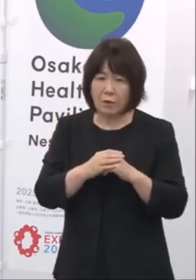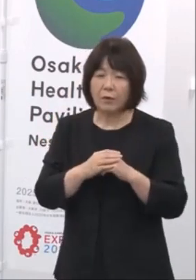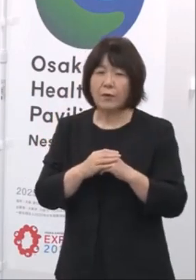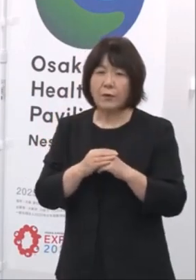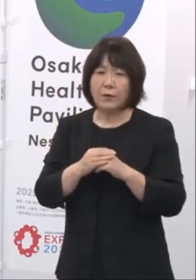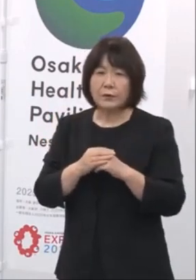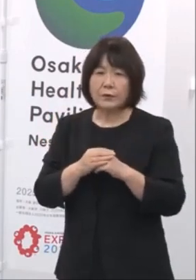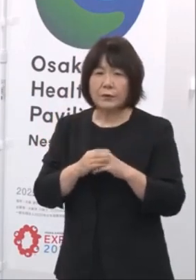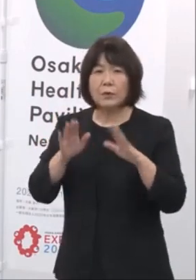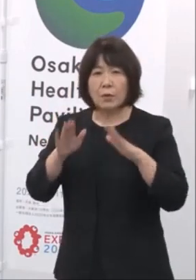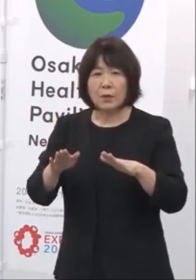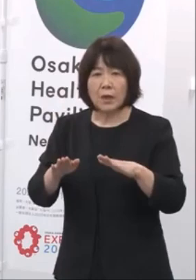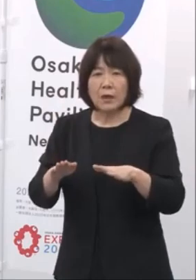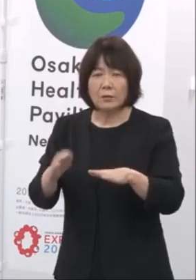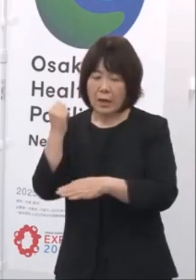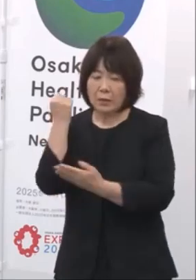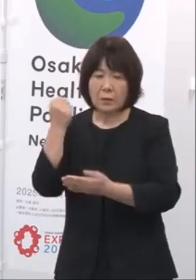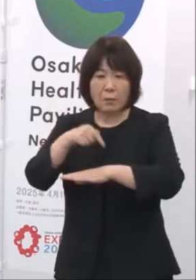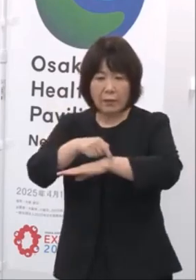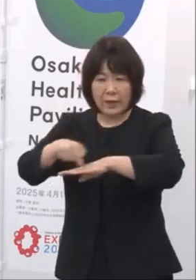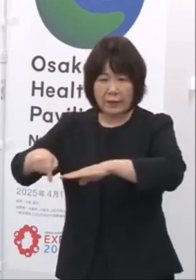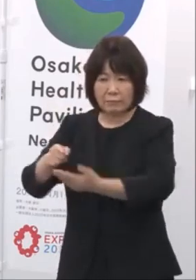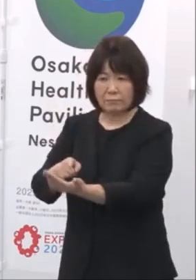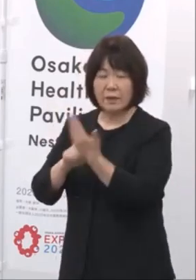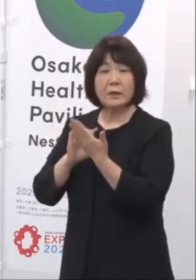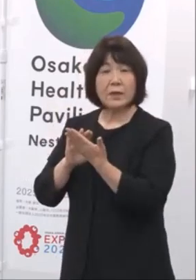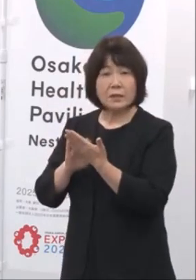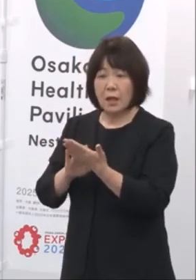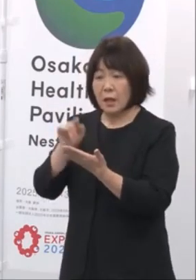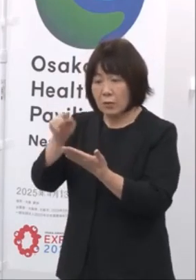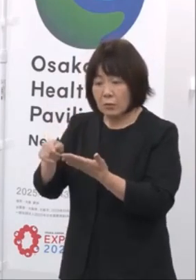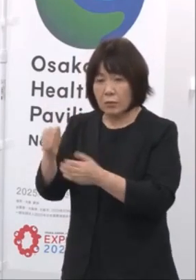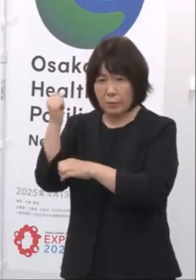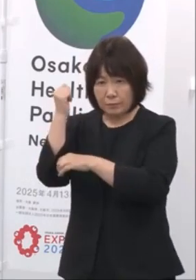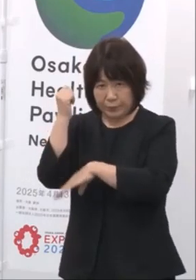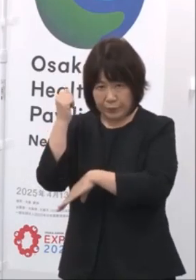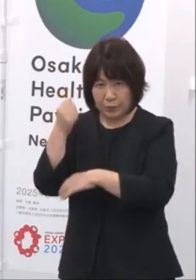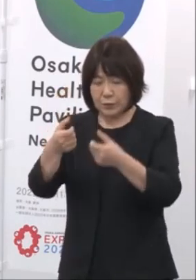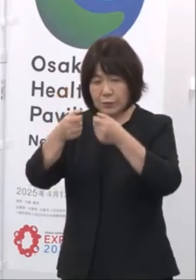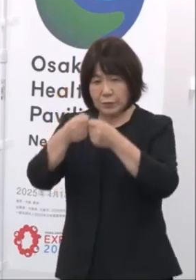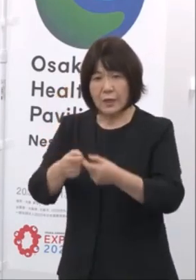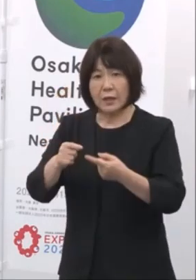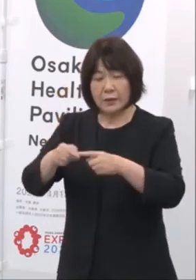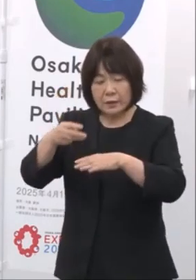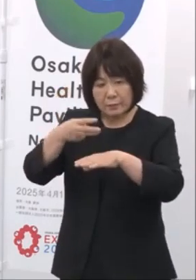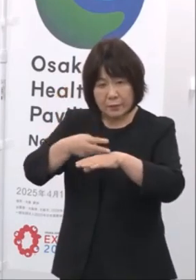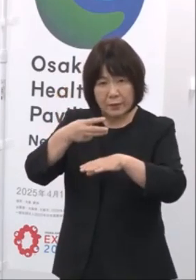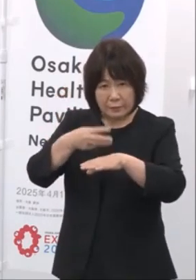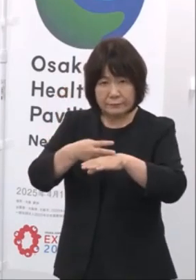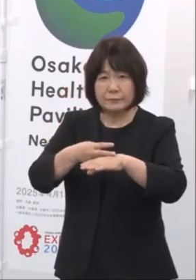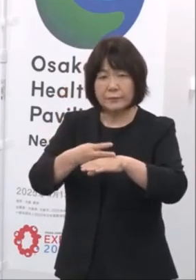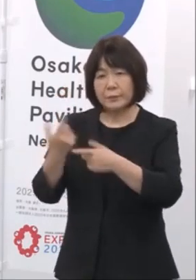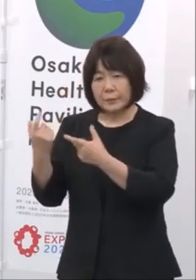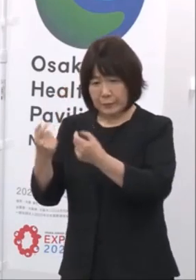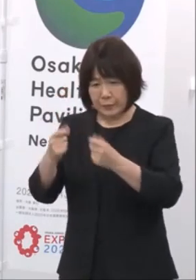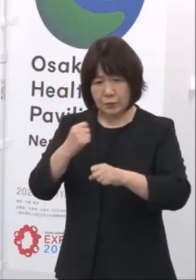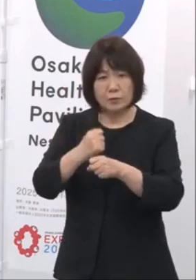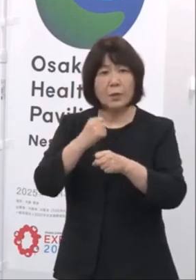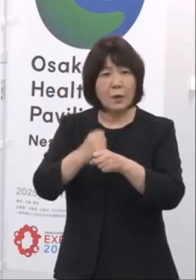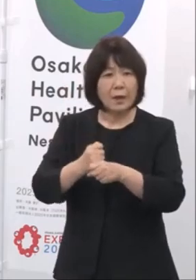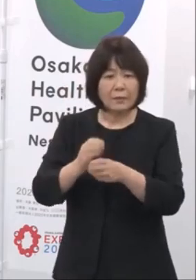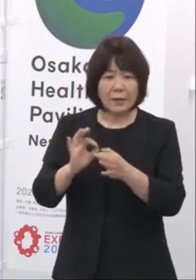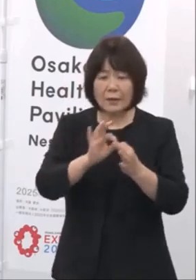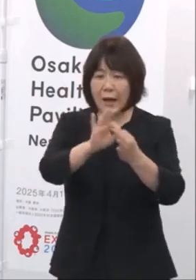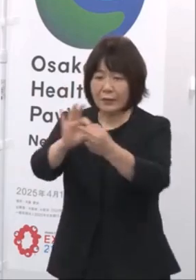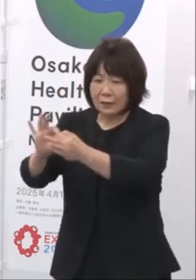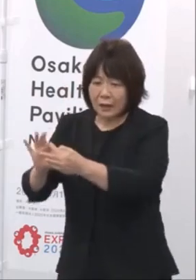りこの今回基本計画が出ましたから、しっかりこれをもとにですね、具体的なマニュアル をしっかりと作って、みんなが関係者が